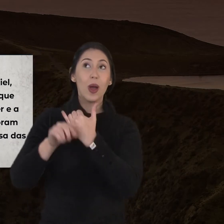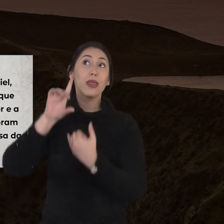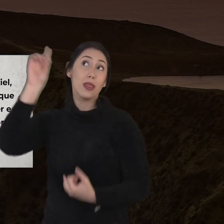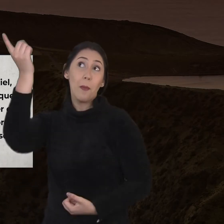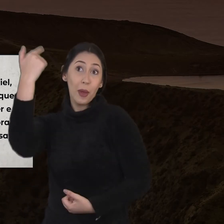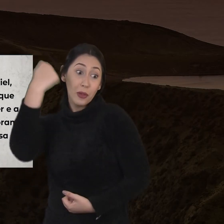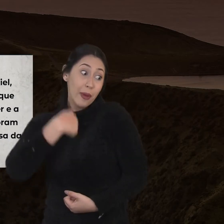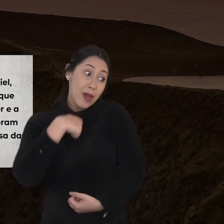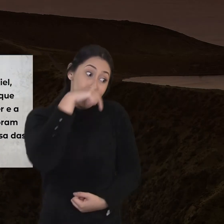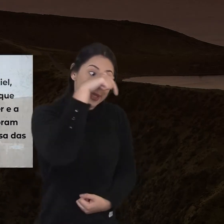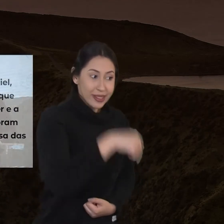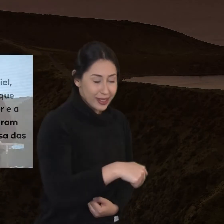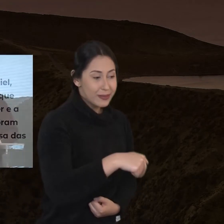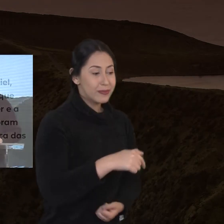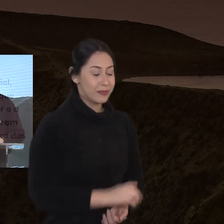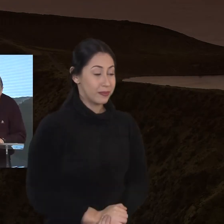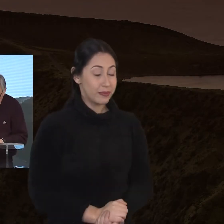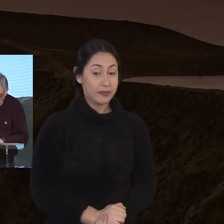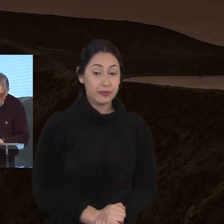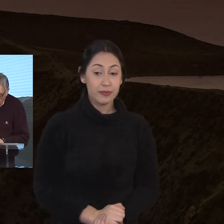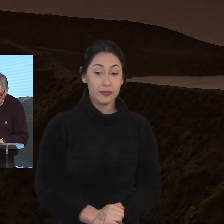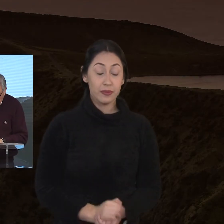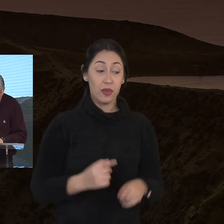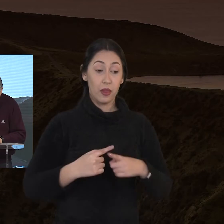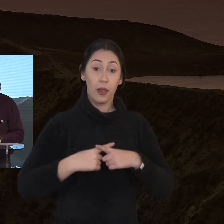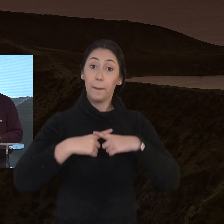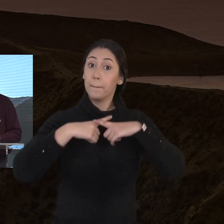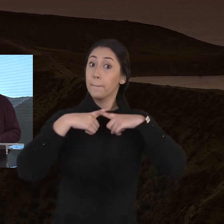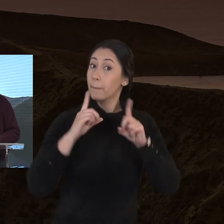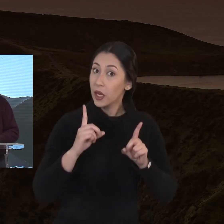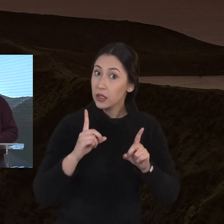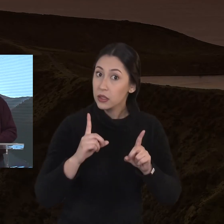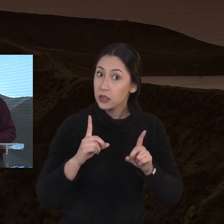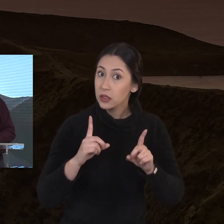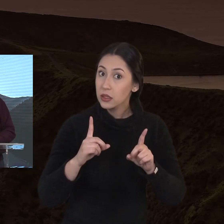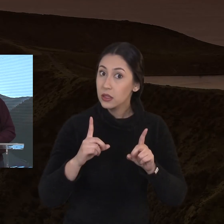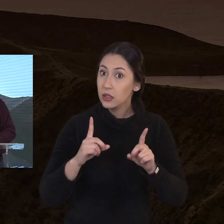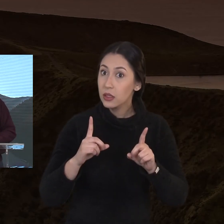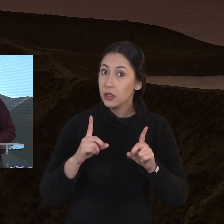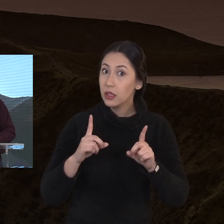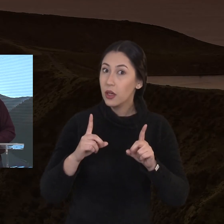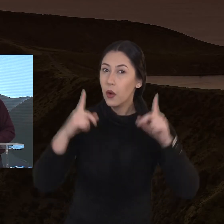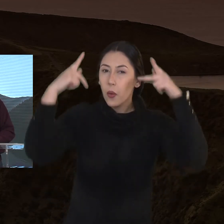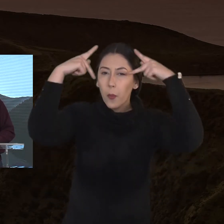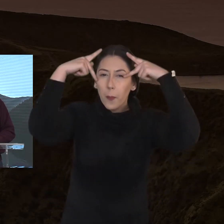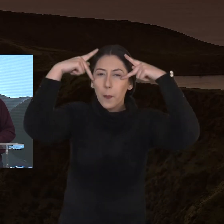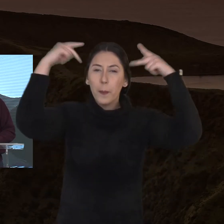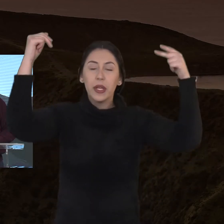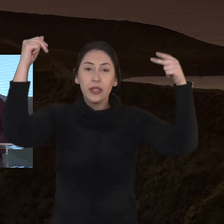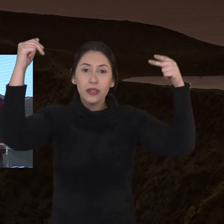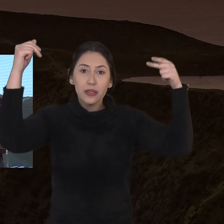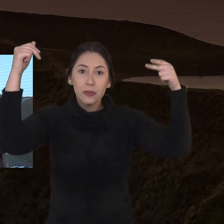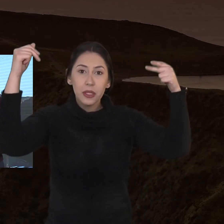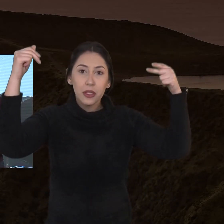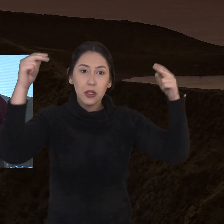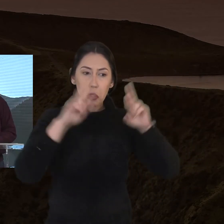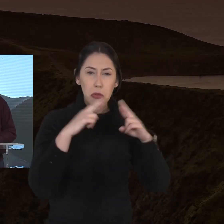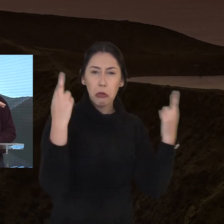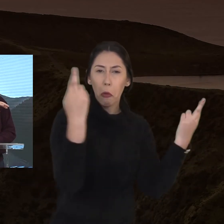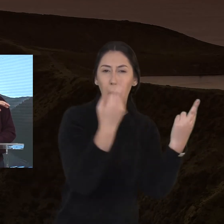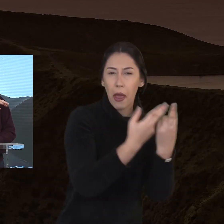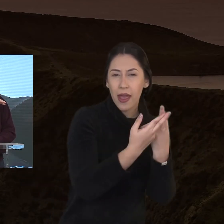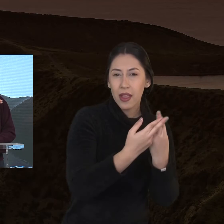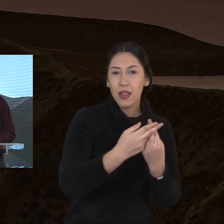olha só eu vim mas o príncipe do reino da pérsia tá vendo esse é um principado